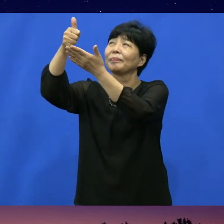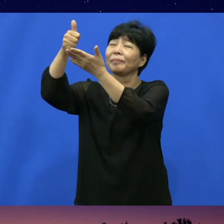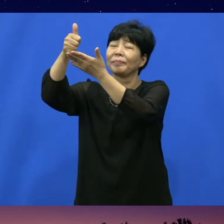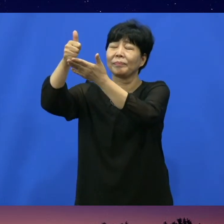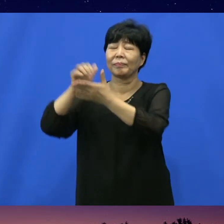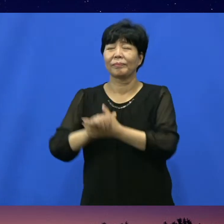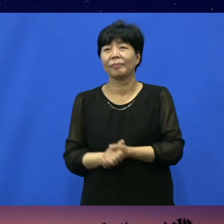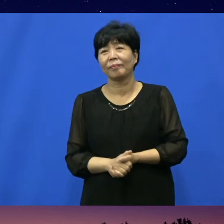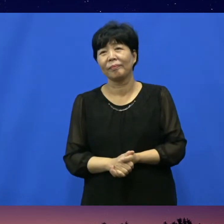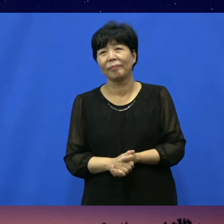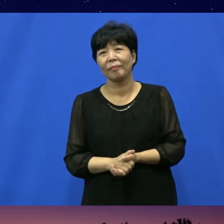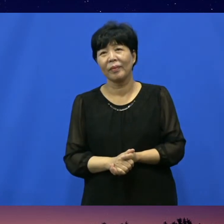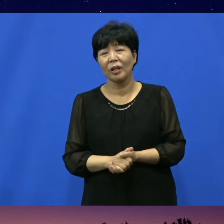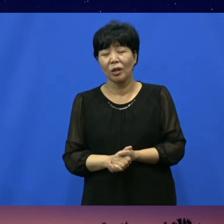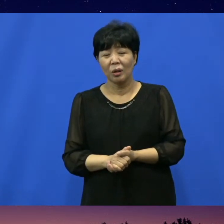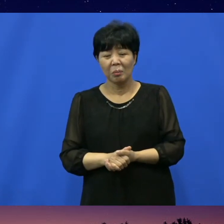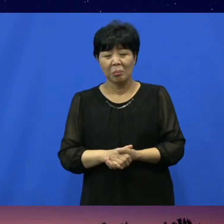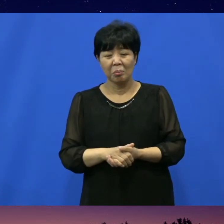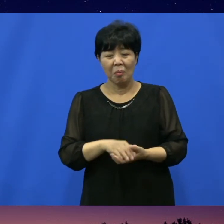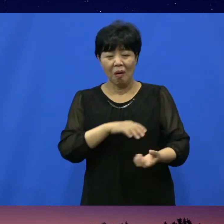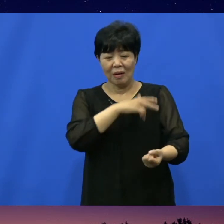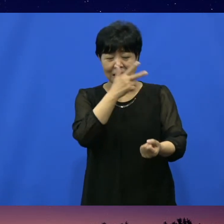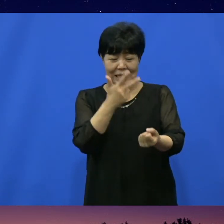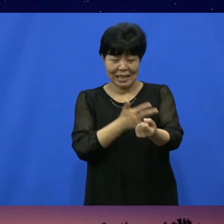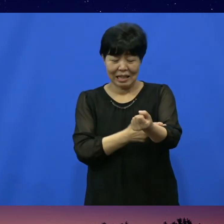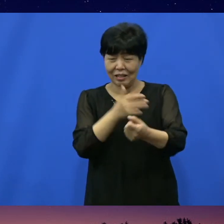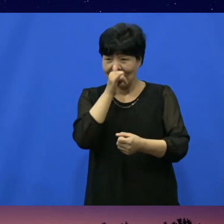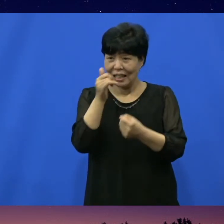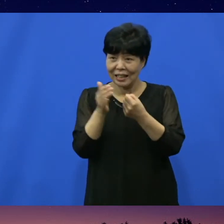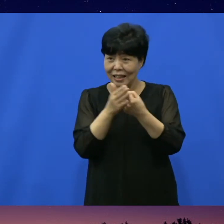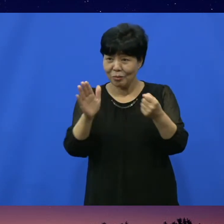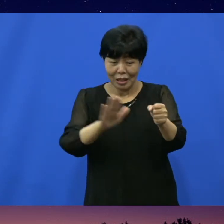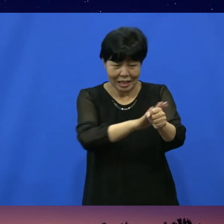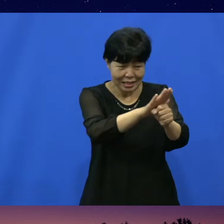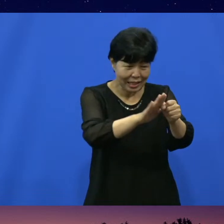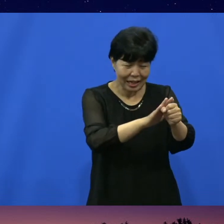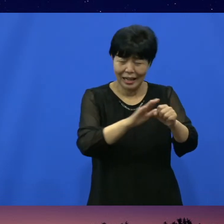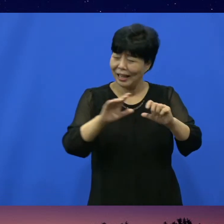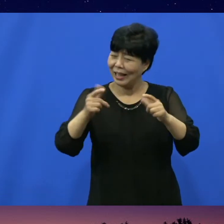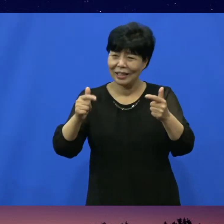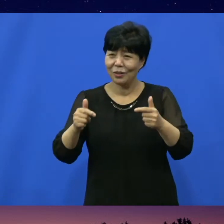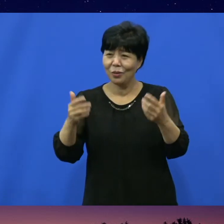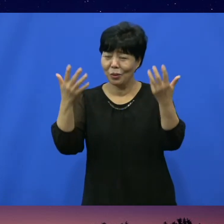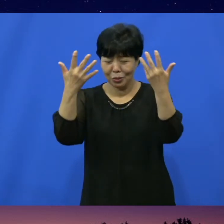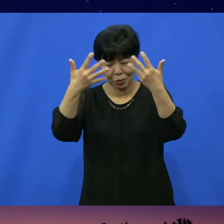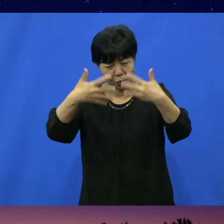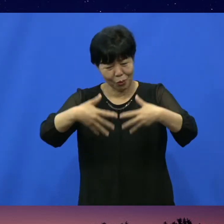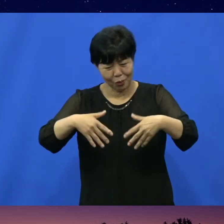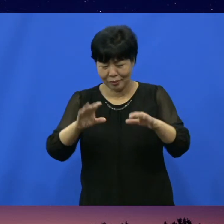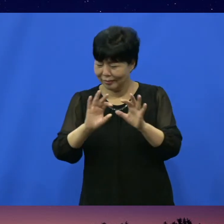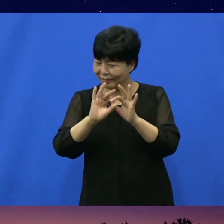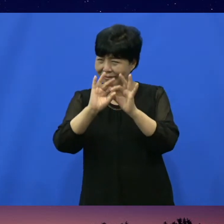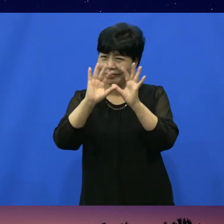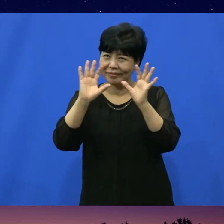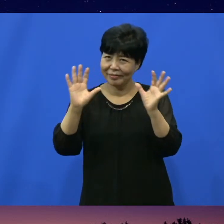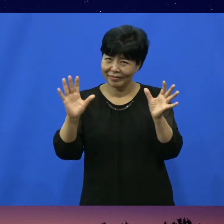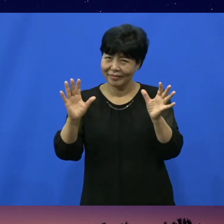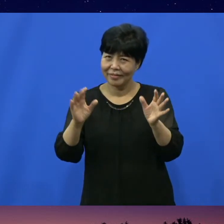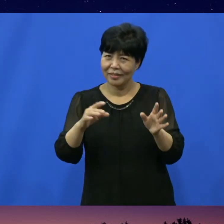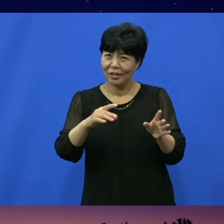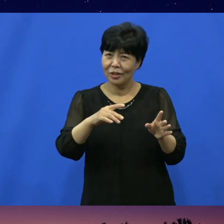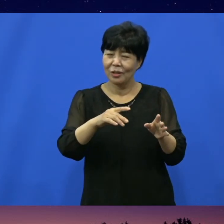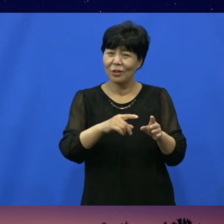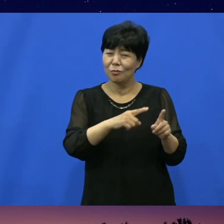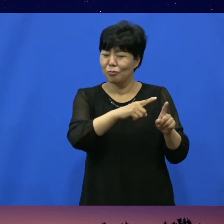우리가 무엇을 이루었기 때문이 아니에요. 우리가 사랑받을 만해서도 아니에요. 어떤 조건을 가지고 있지 않아요. Unconditional love예요. 무조건적인